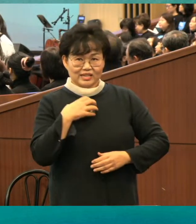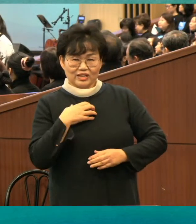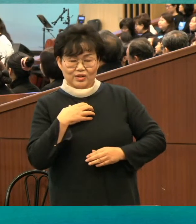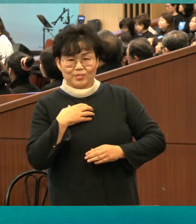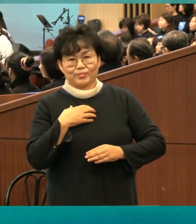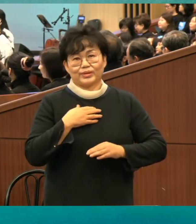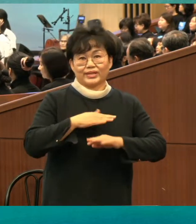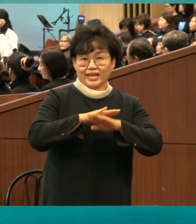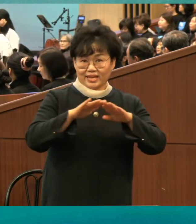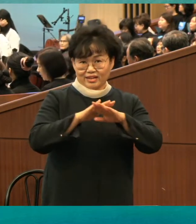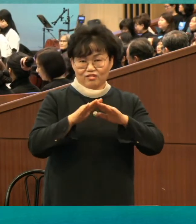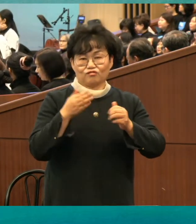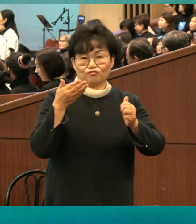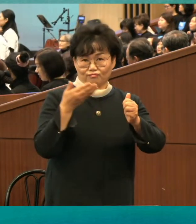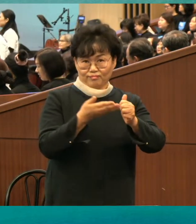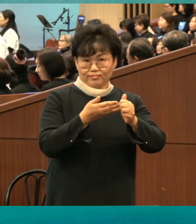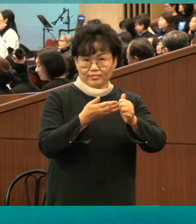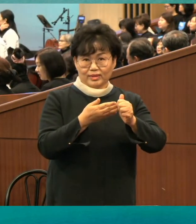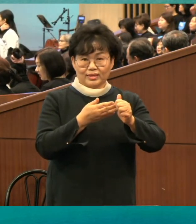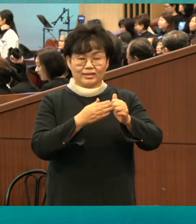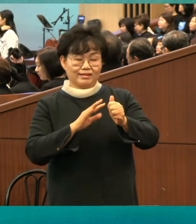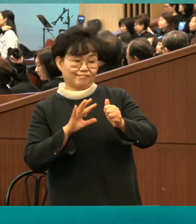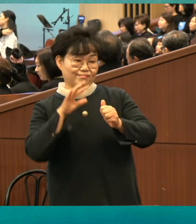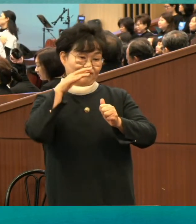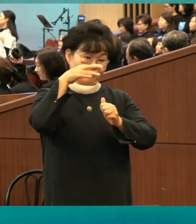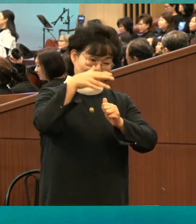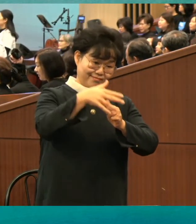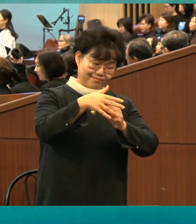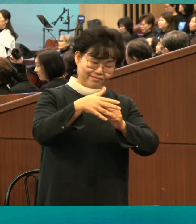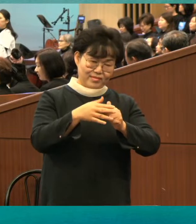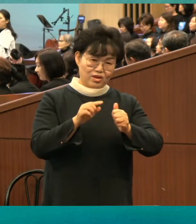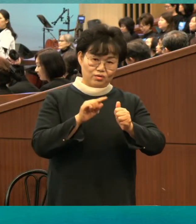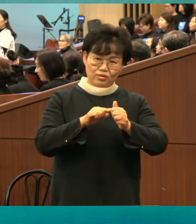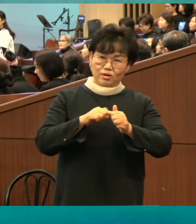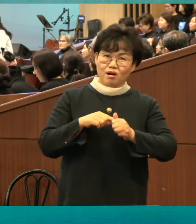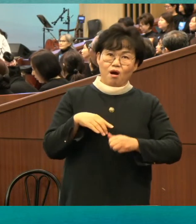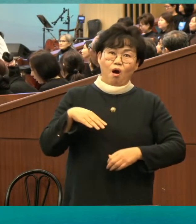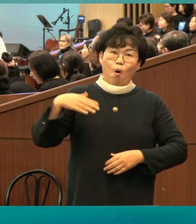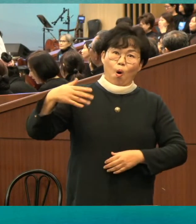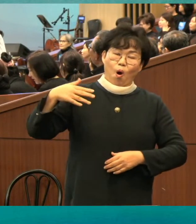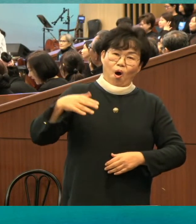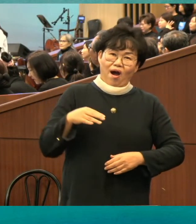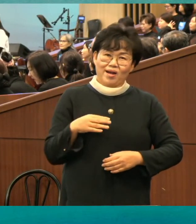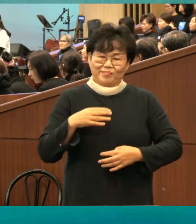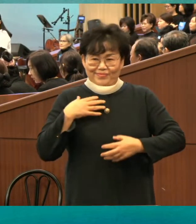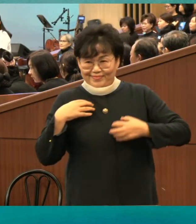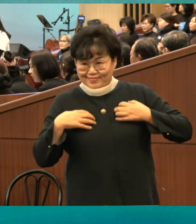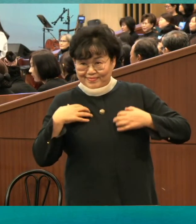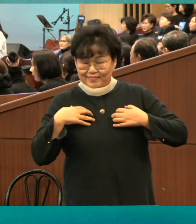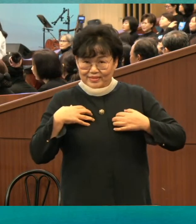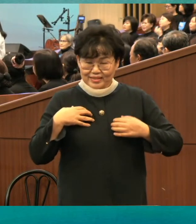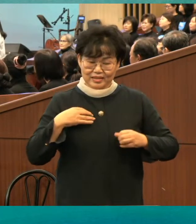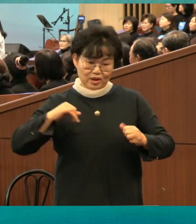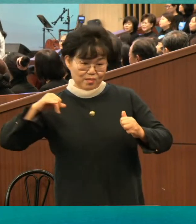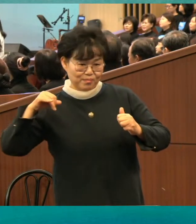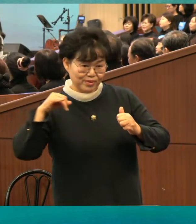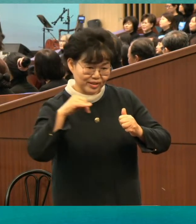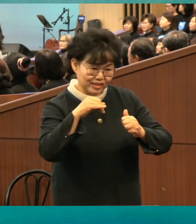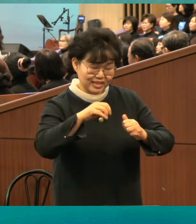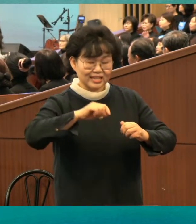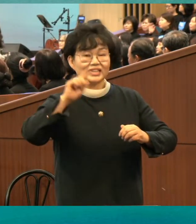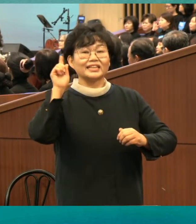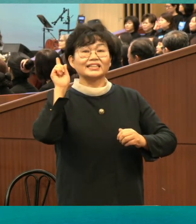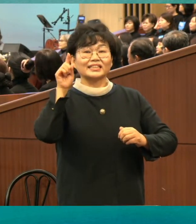하심이었더라. 요나가 박넝쿨로 말미암아 크게 기뻐하였더니 하나님이 벌레를 예비하사 이튿날 새벽에